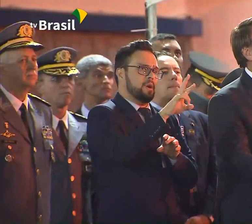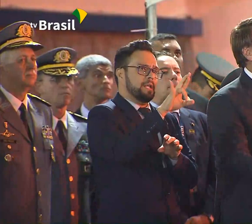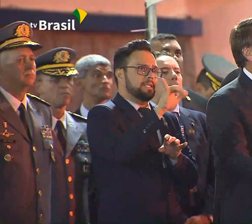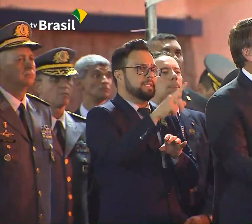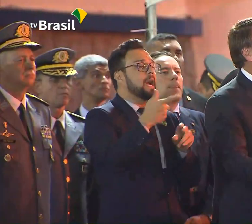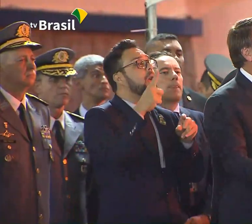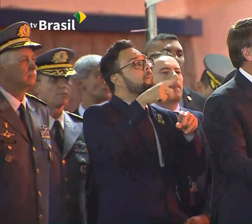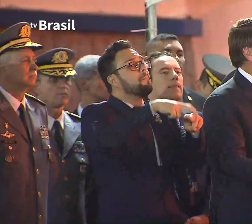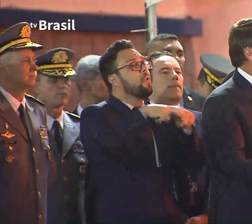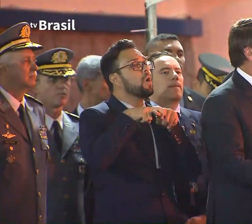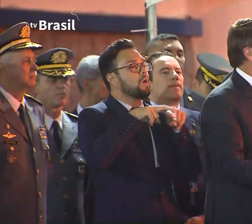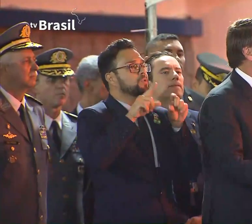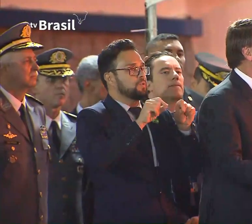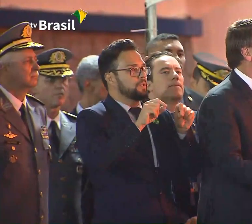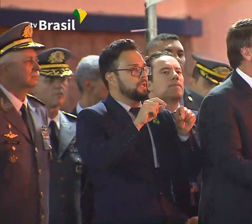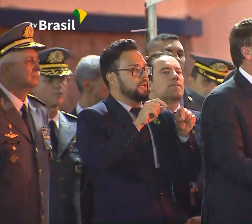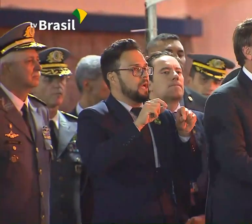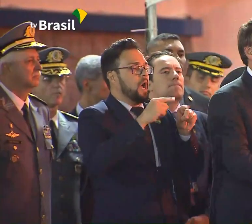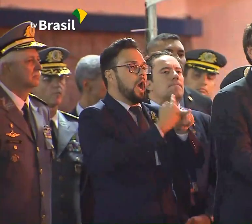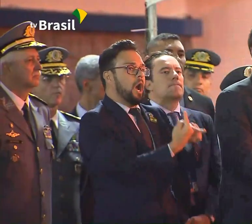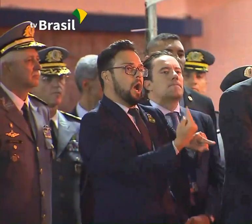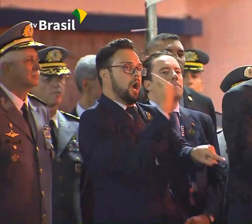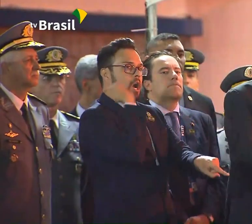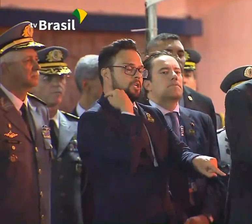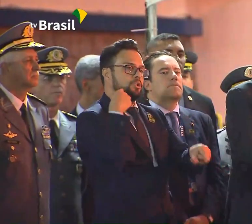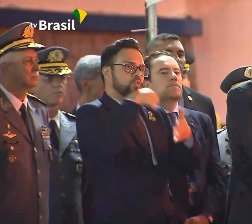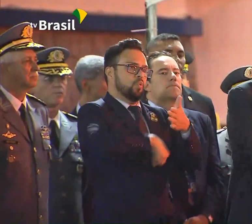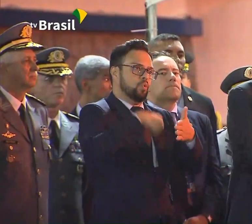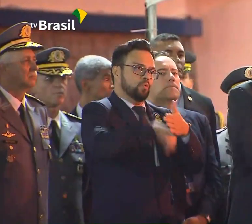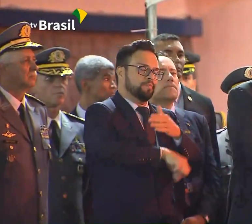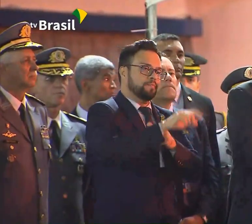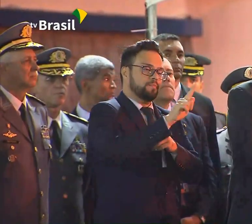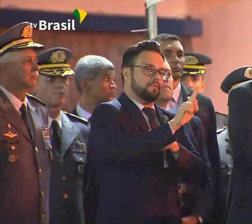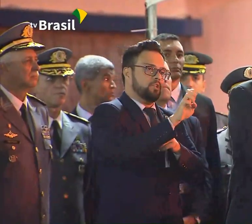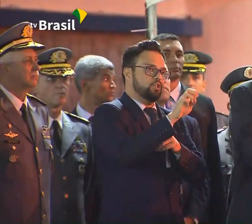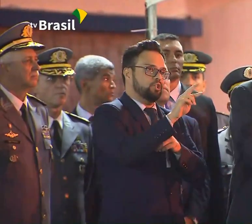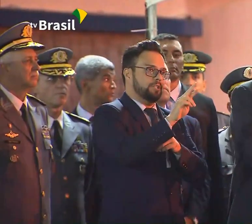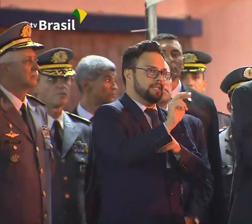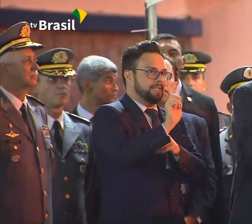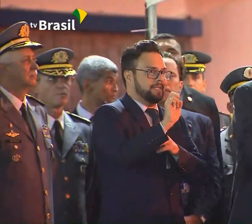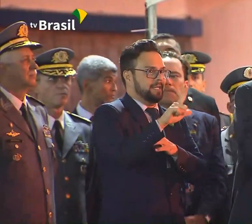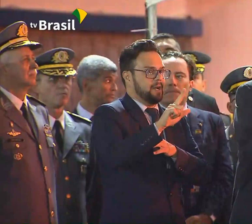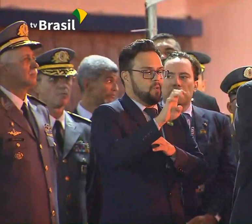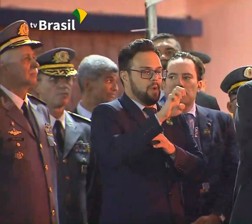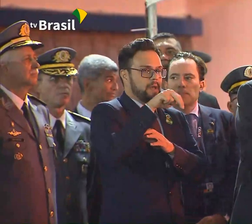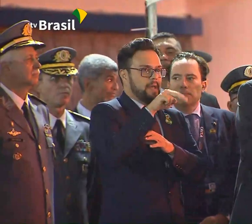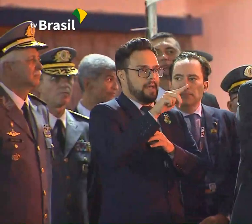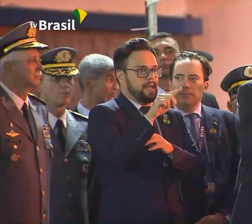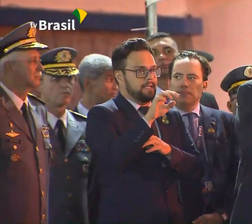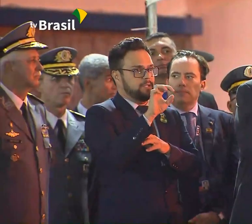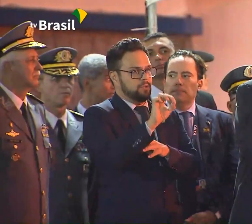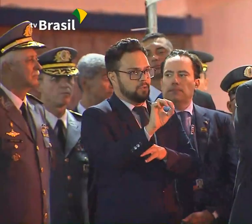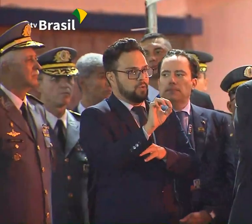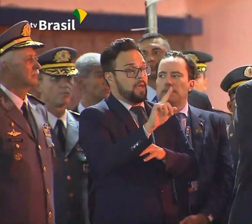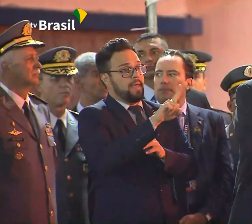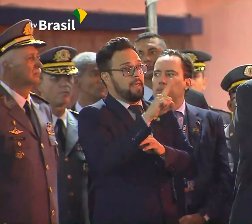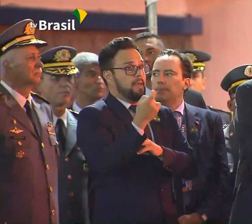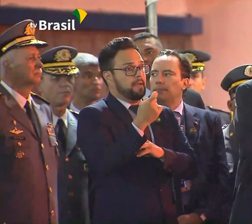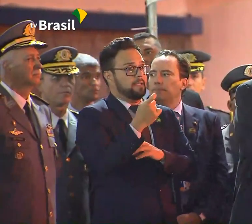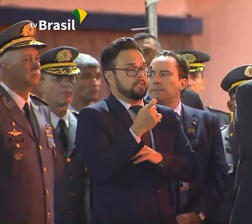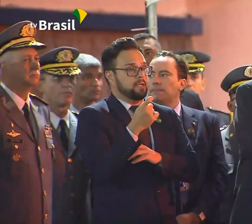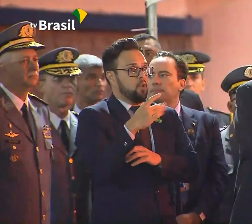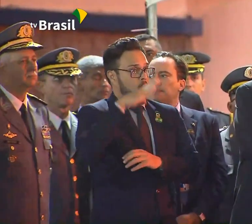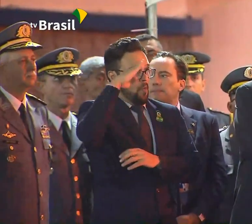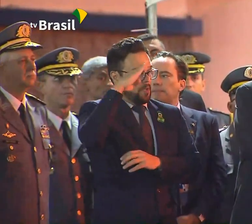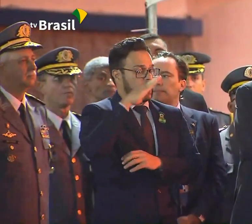devemos àqueles que nos antecederam. General Enzo Martins Peri, ex-comandante do Exército aqui